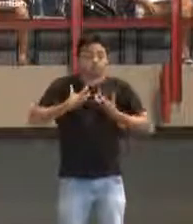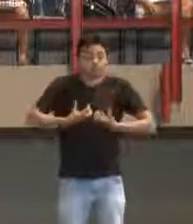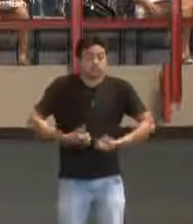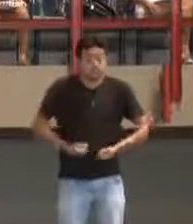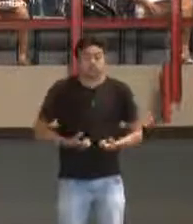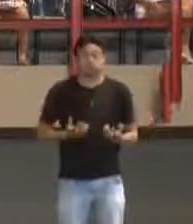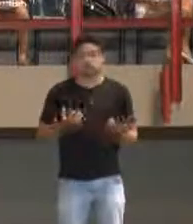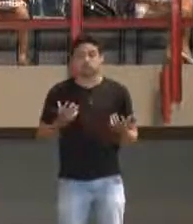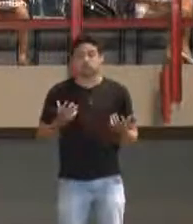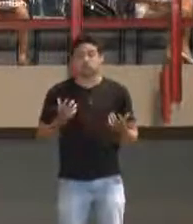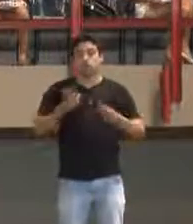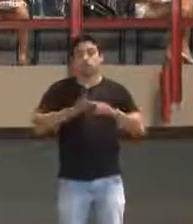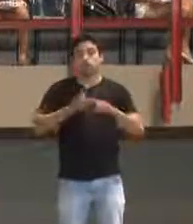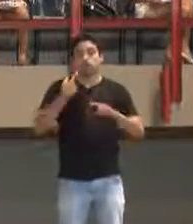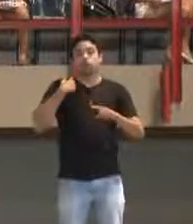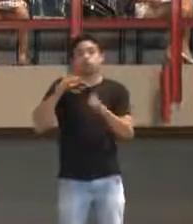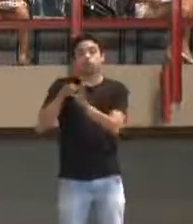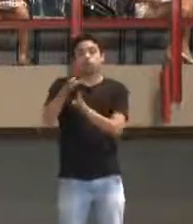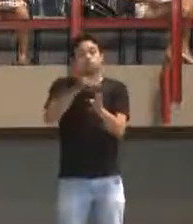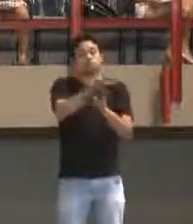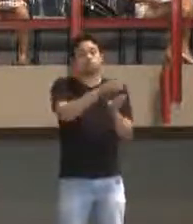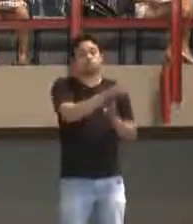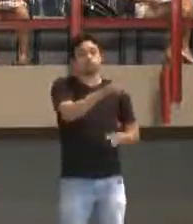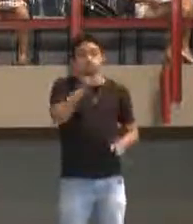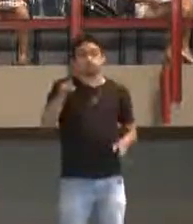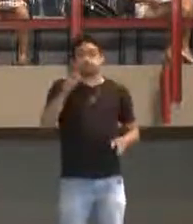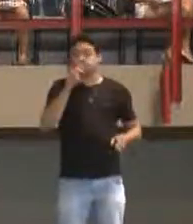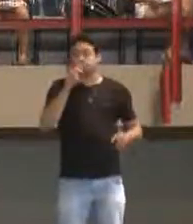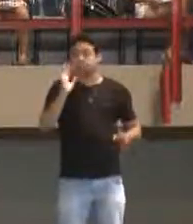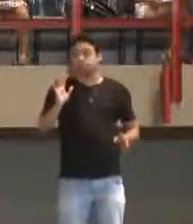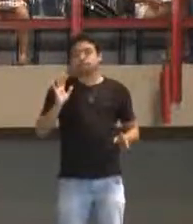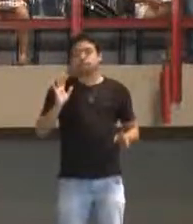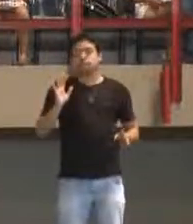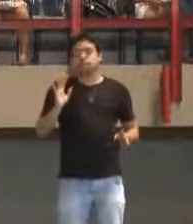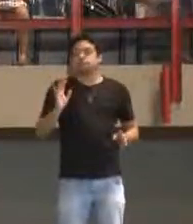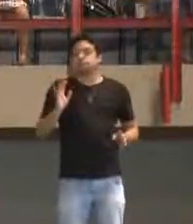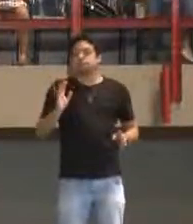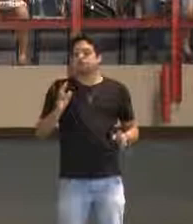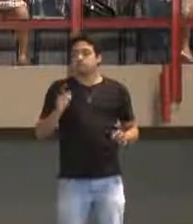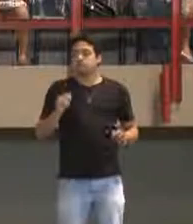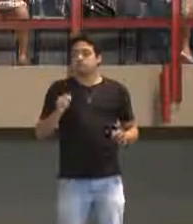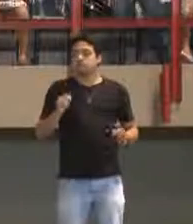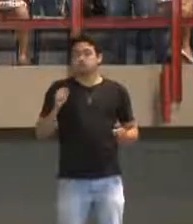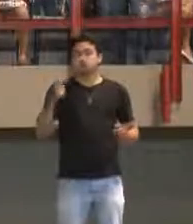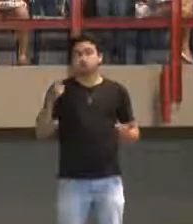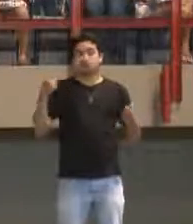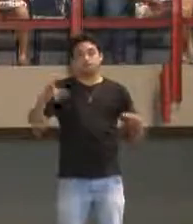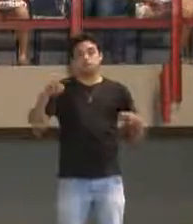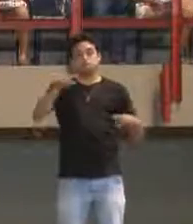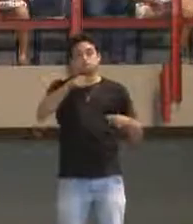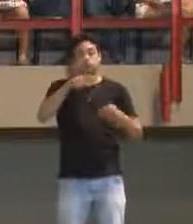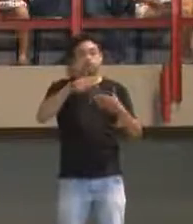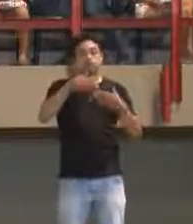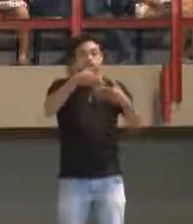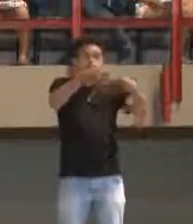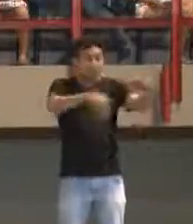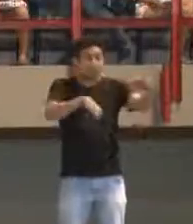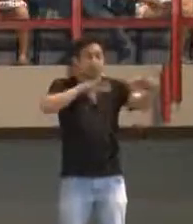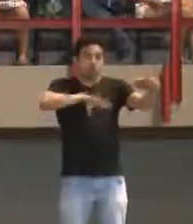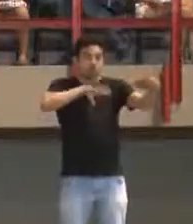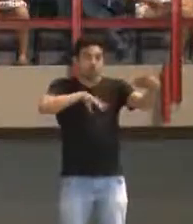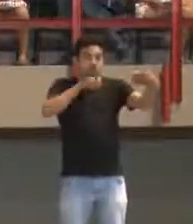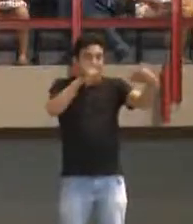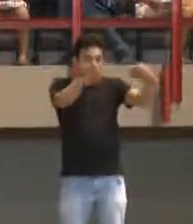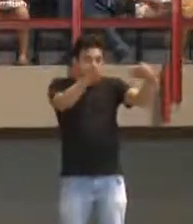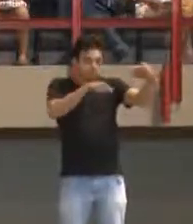cansativo. O que é que eu oriento a galera? Eu oriento assim, pessoal, começa a fazer a prova de português.